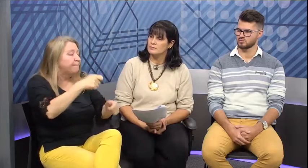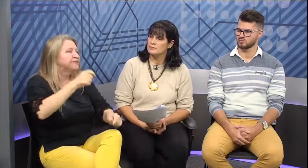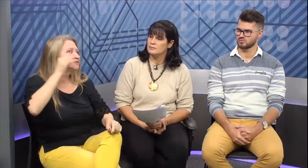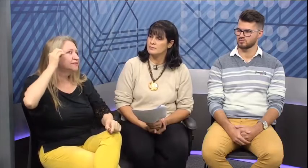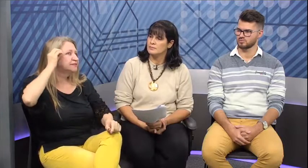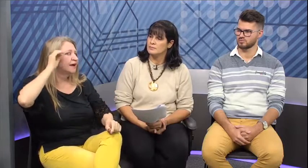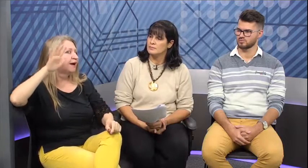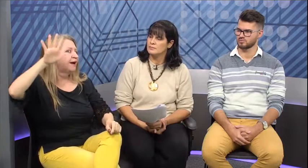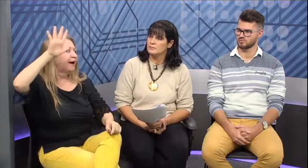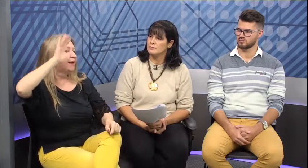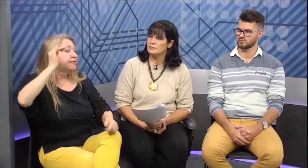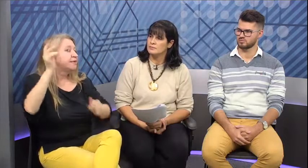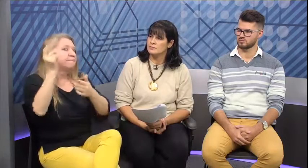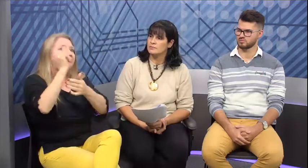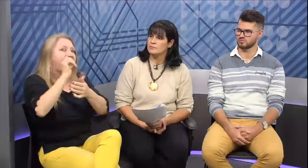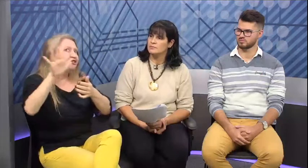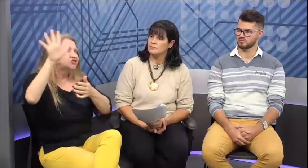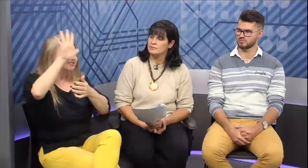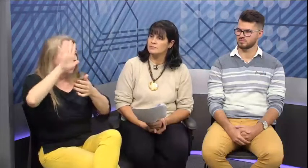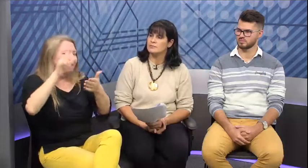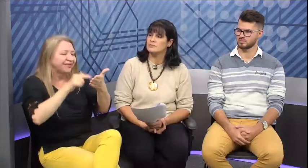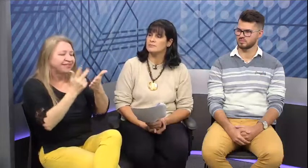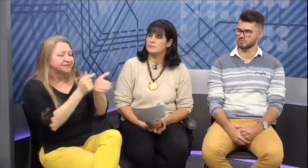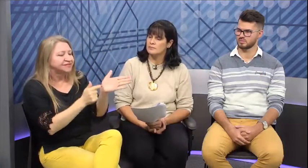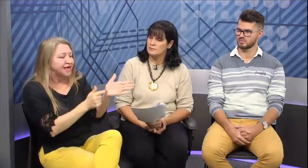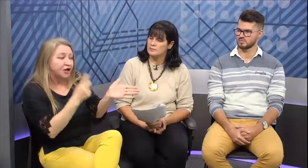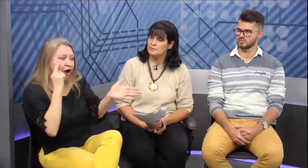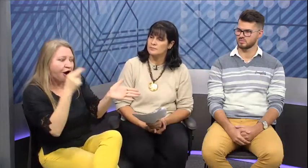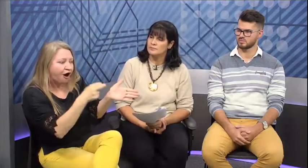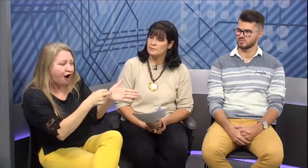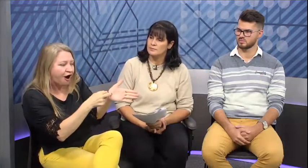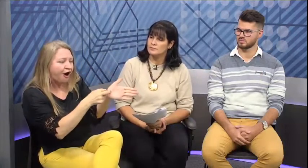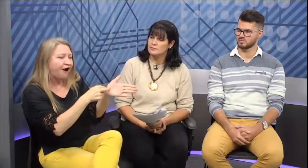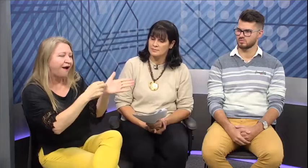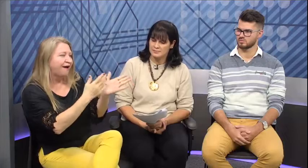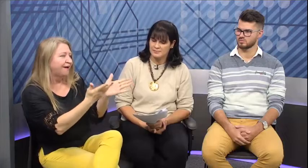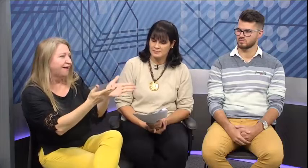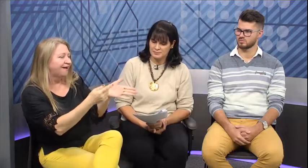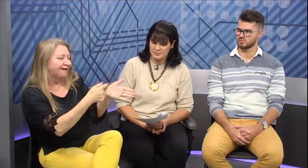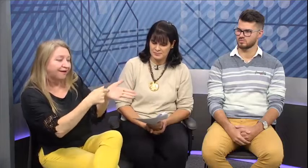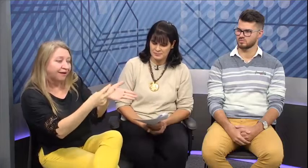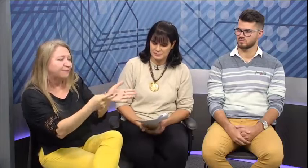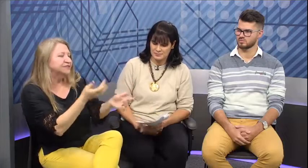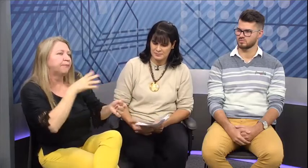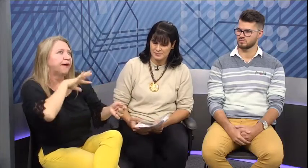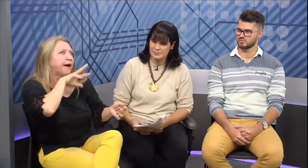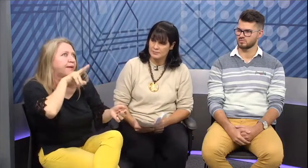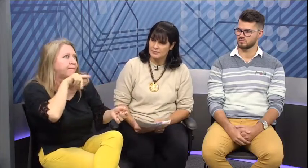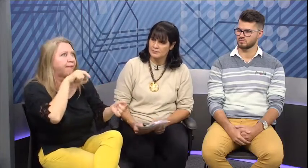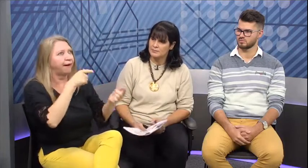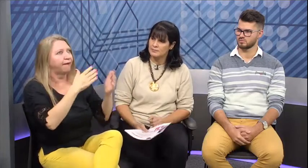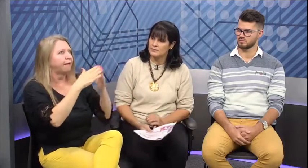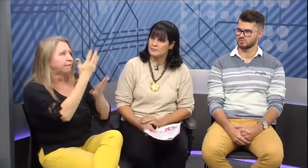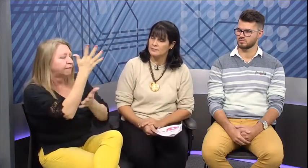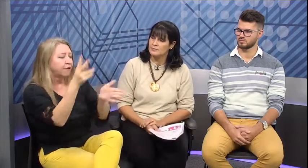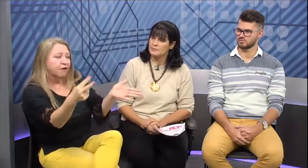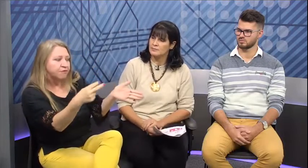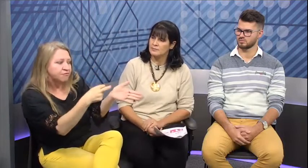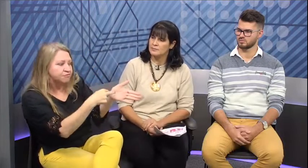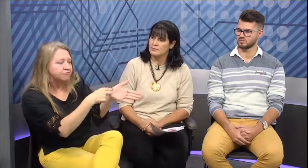campo visual, né? Para que elas possam criar a imagem, né? Na sua cabeça, a imaginação. Por exemplo, os animais,